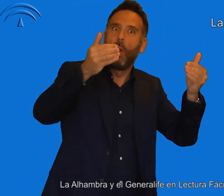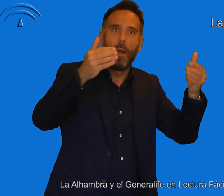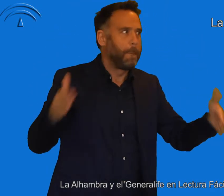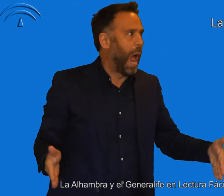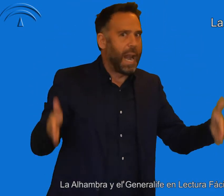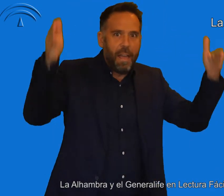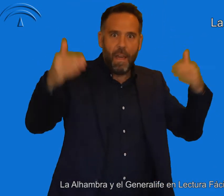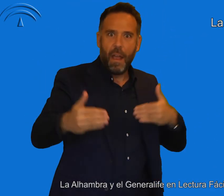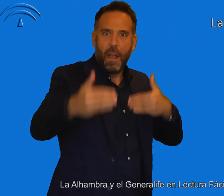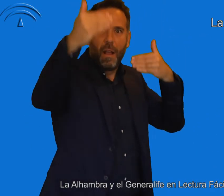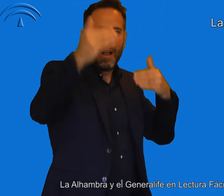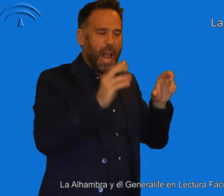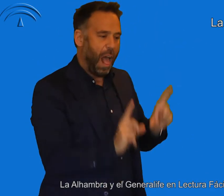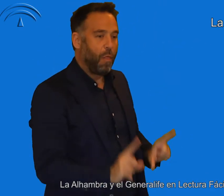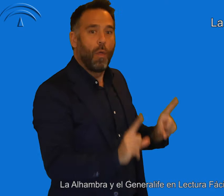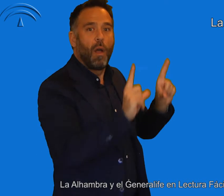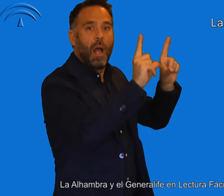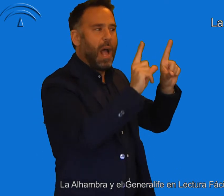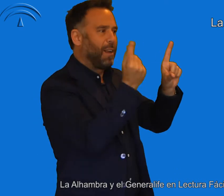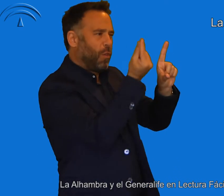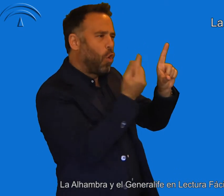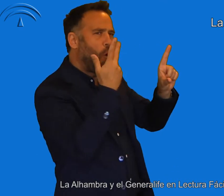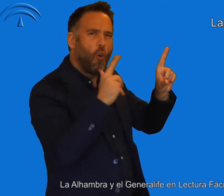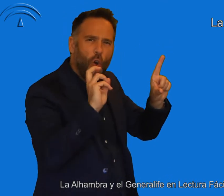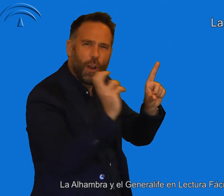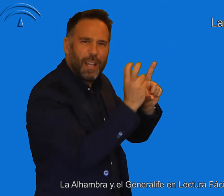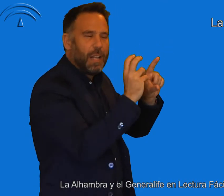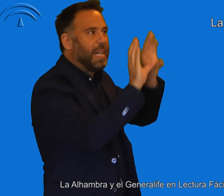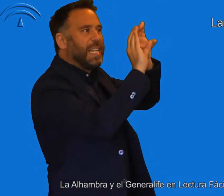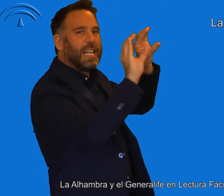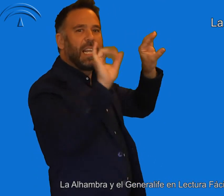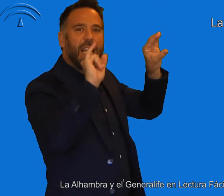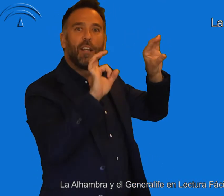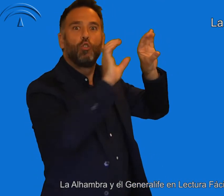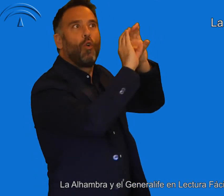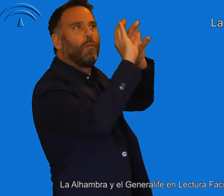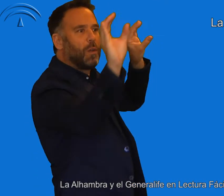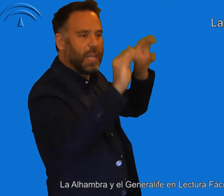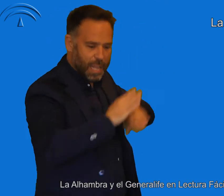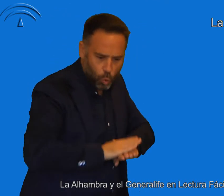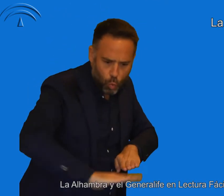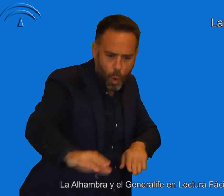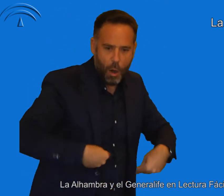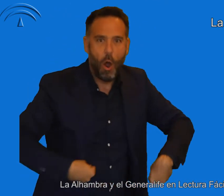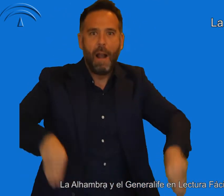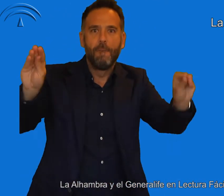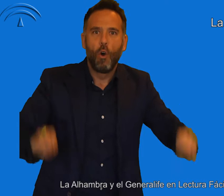paredes están recubiertas de zócalos de azulejos, yeserías de colores y tapices de seda, y en el suelo hay